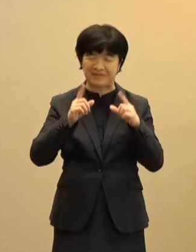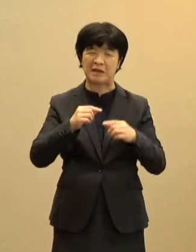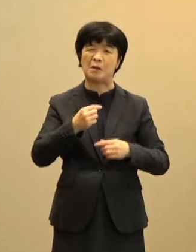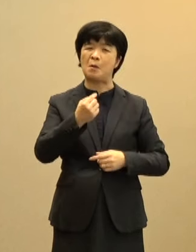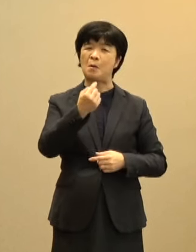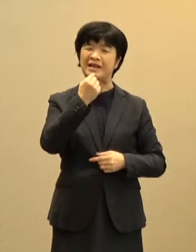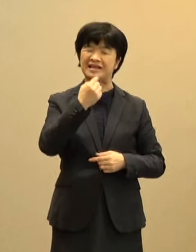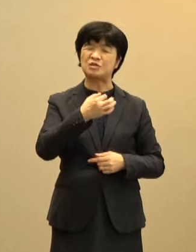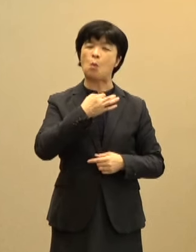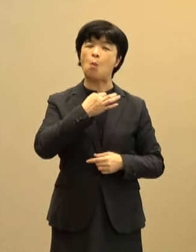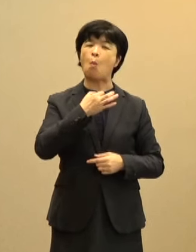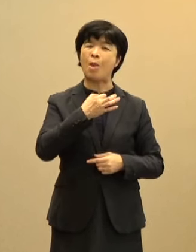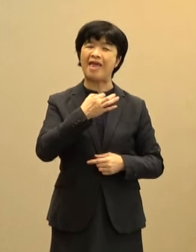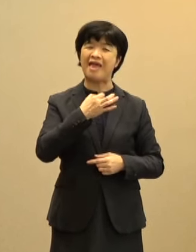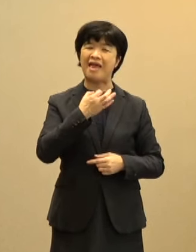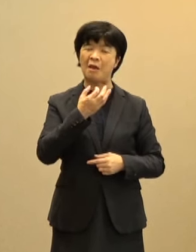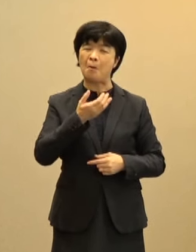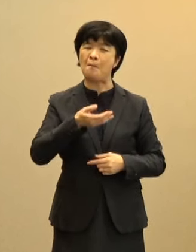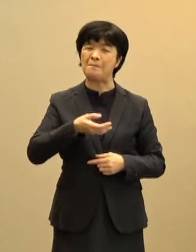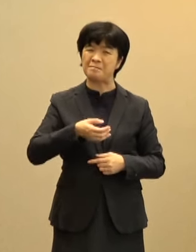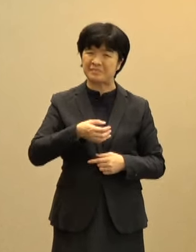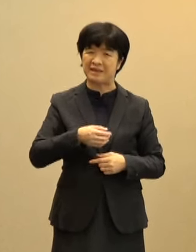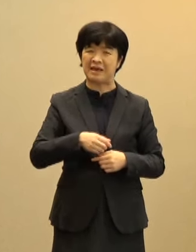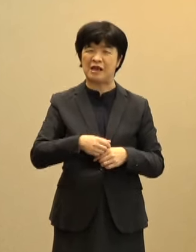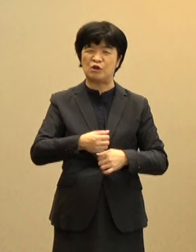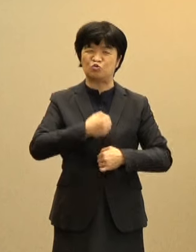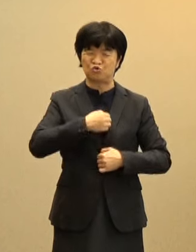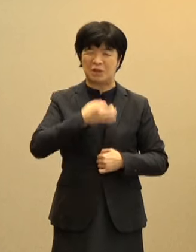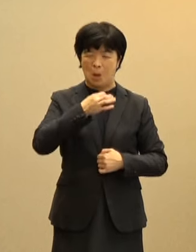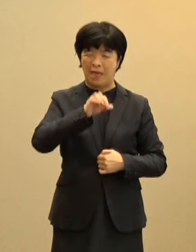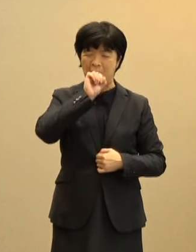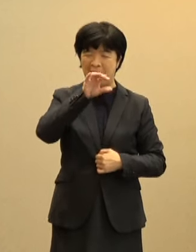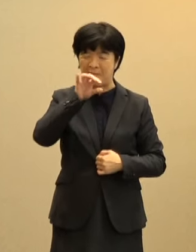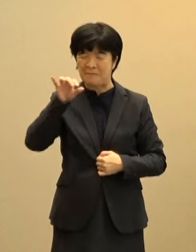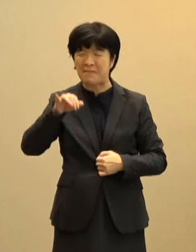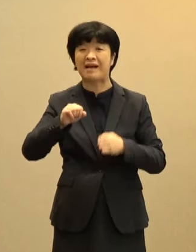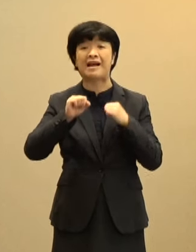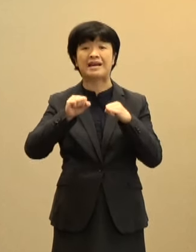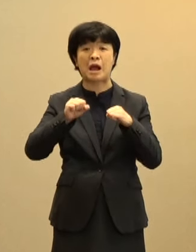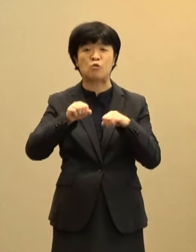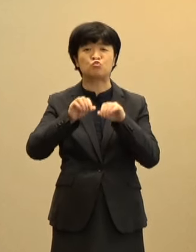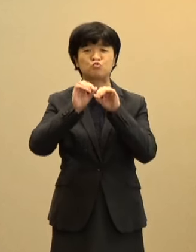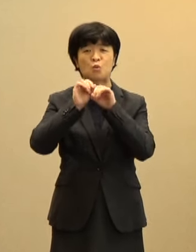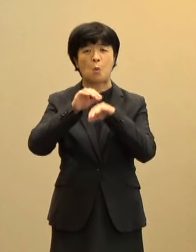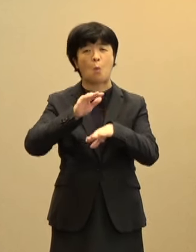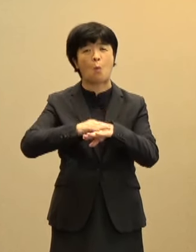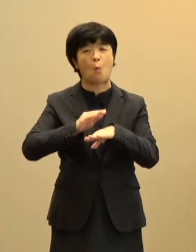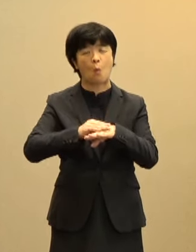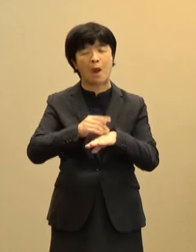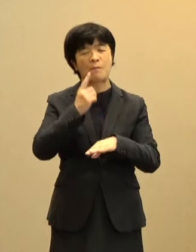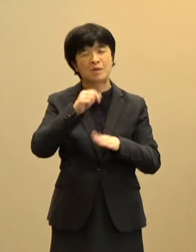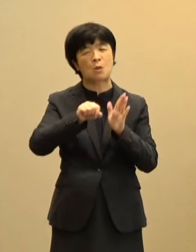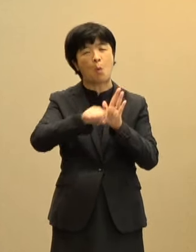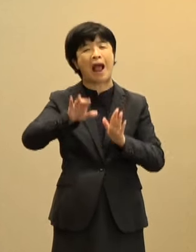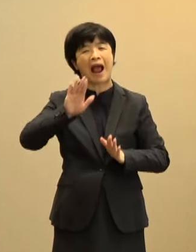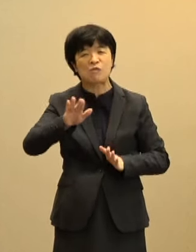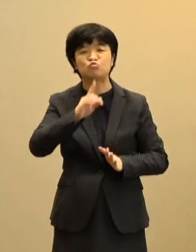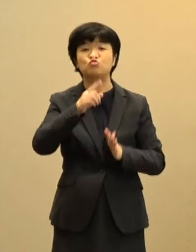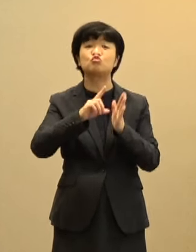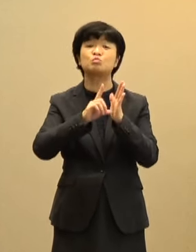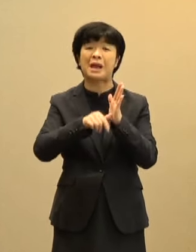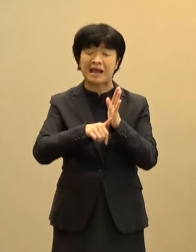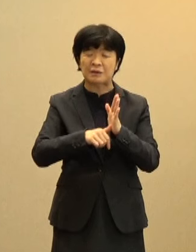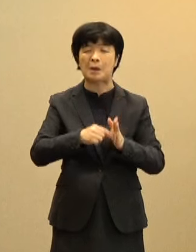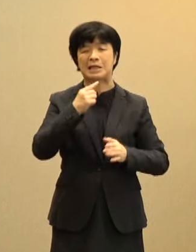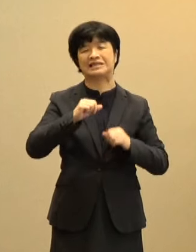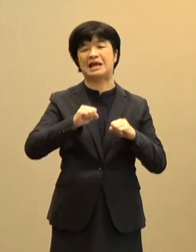も私の声で、いわゆる注意喚起をすることが、効果的なのであれば、当然私は行